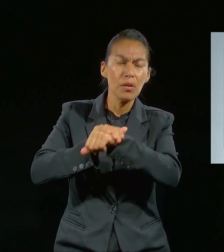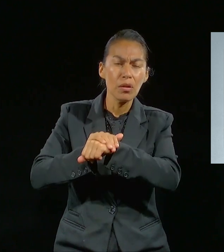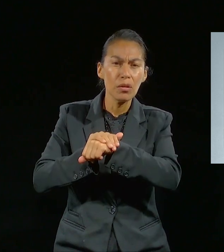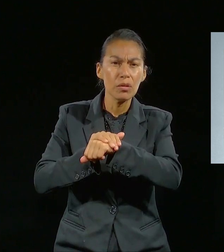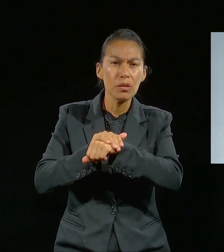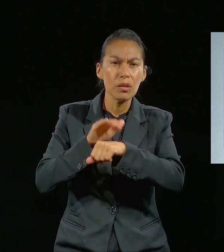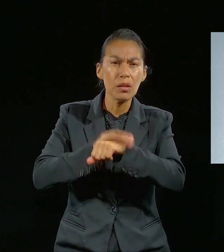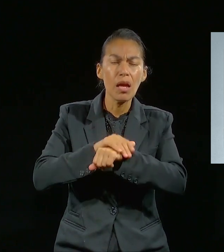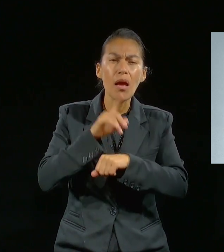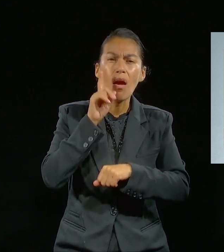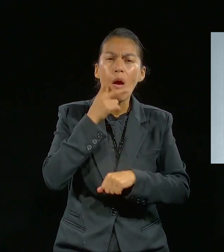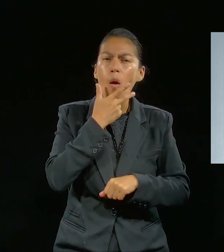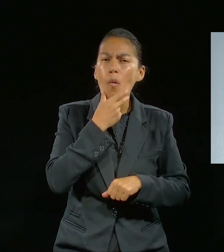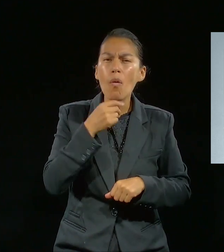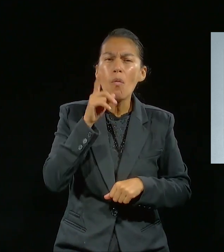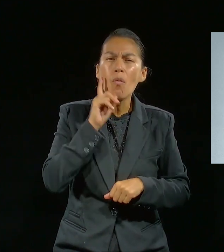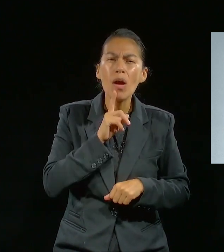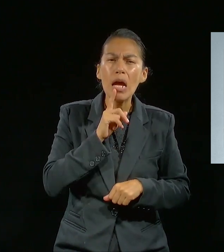puedan